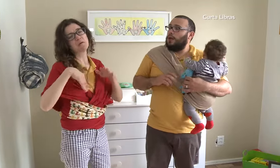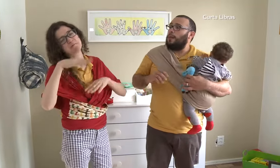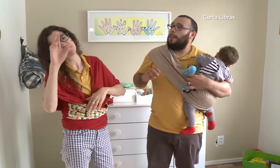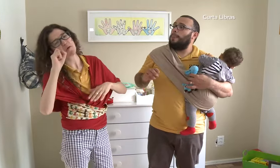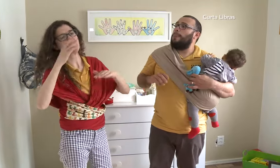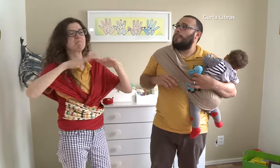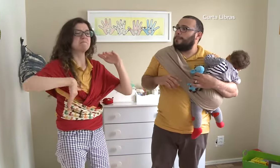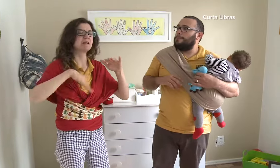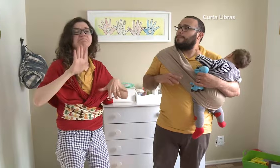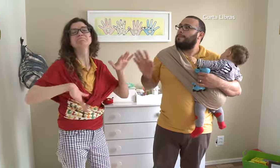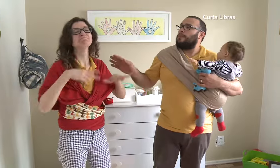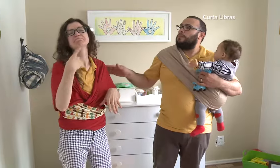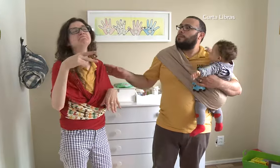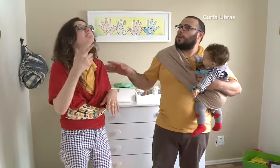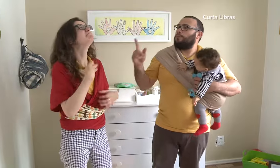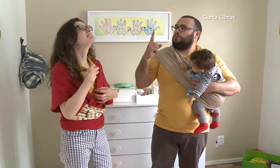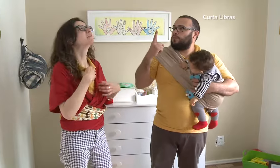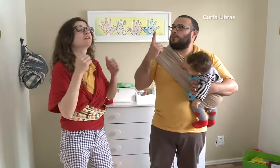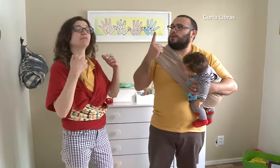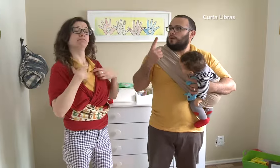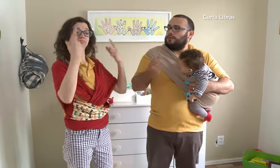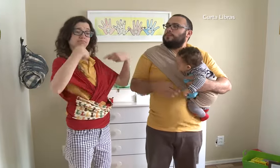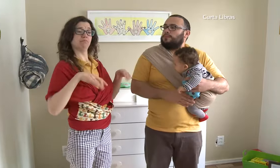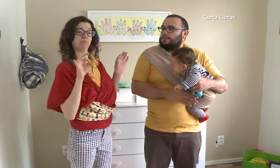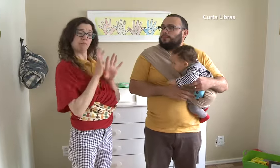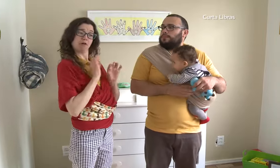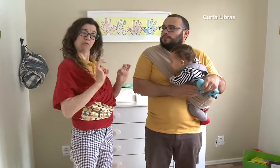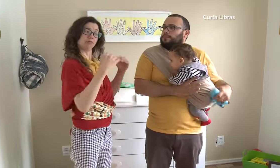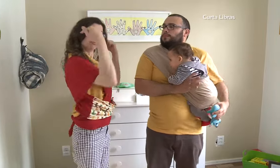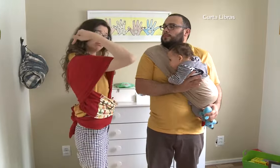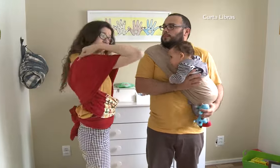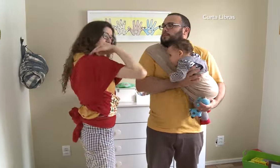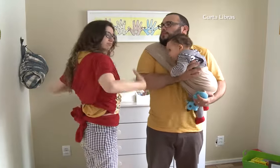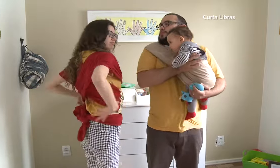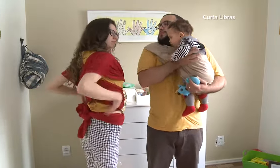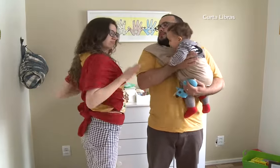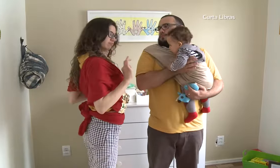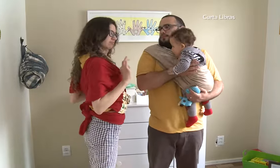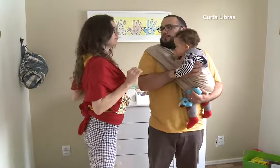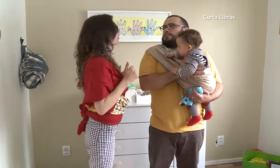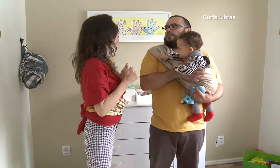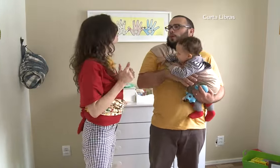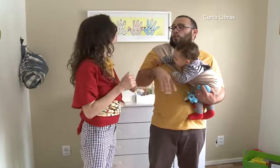2 anos, ou um pouco mais, um pouco menos que isso. E aí começa a colocar o bebê atrás.